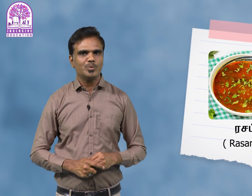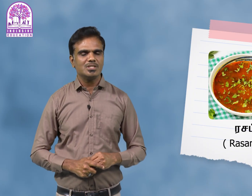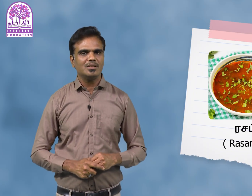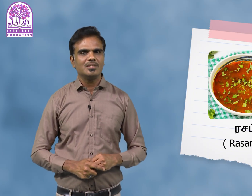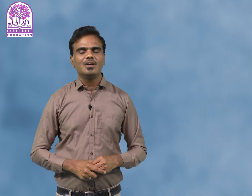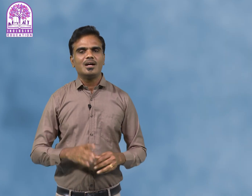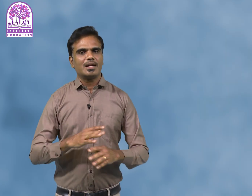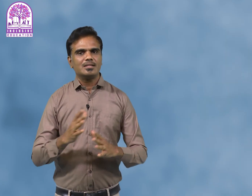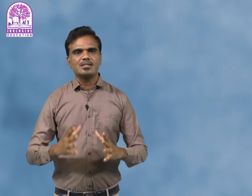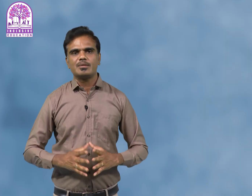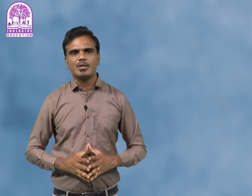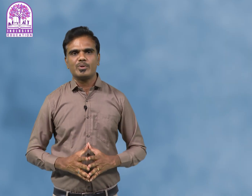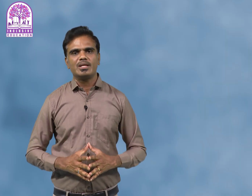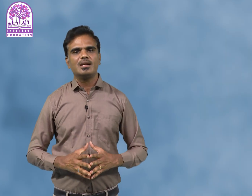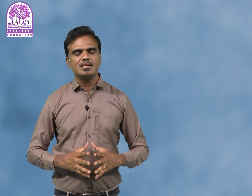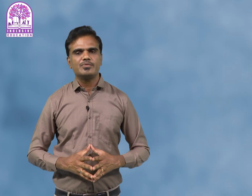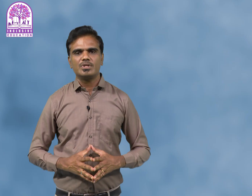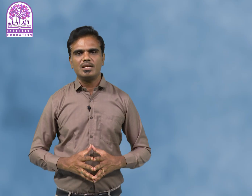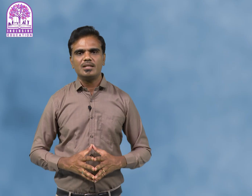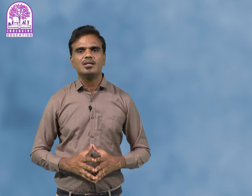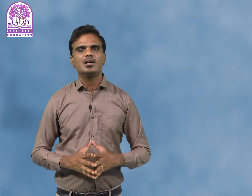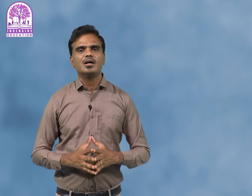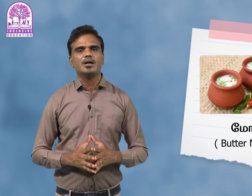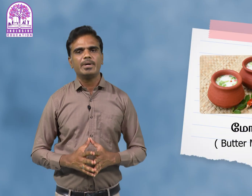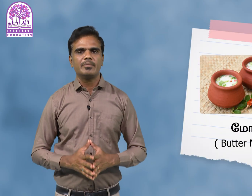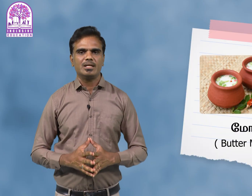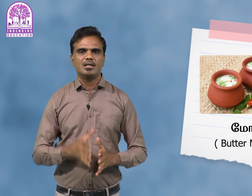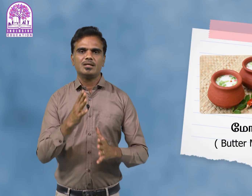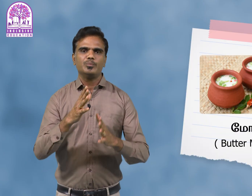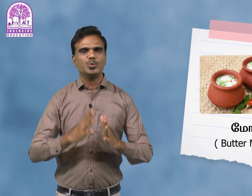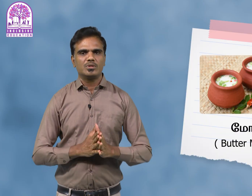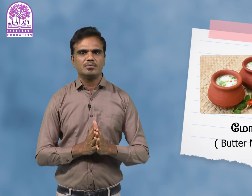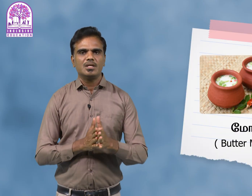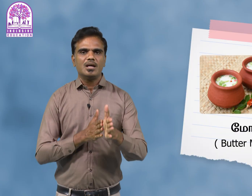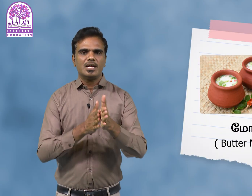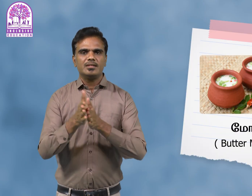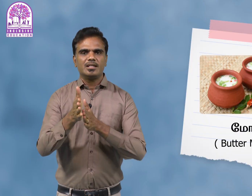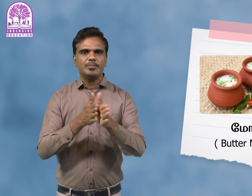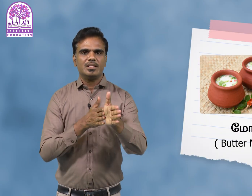புரிஞ்சுதா? அடுத்து என்ன சைன் பார்க்க போகிறோம் அப்படின்னா லஞ்ச் ஃபுட்டில் பட்டர் மில்க், அதாவது மோர். அது என்னென்னா இப்படி தான்